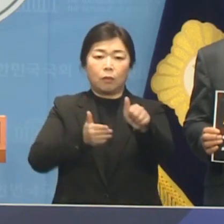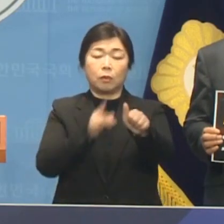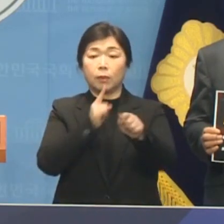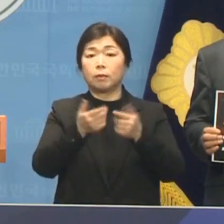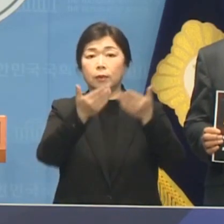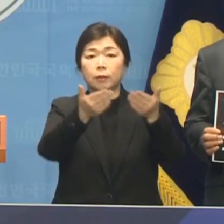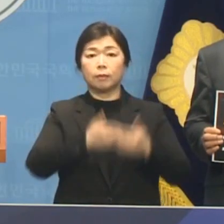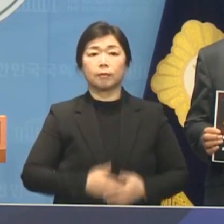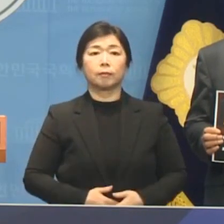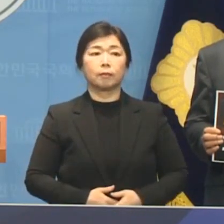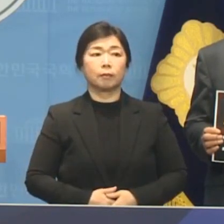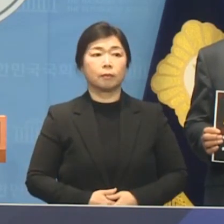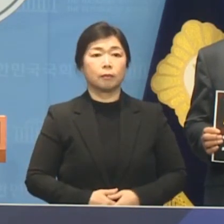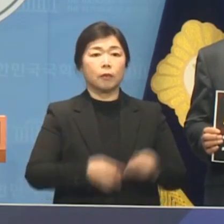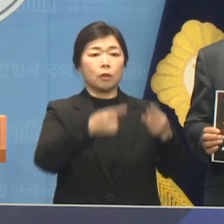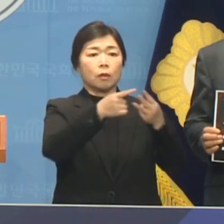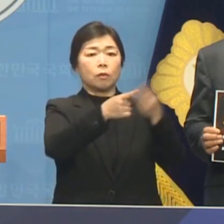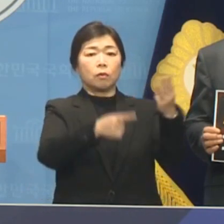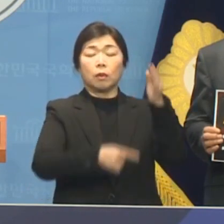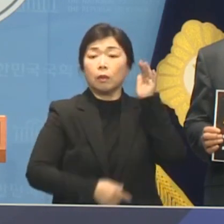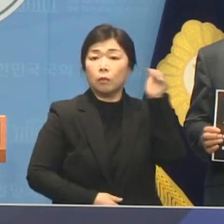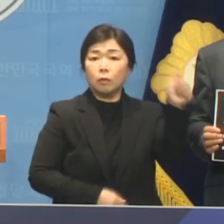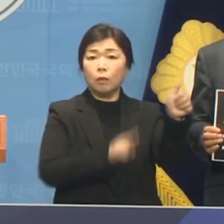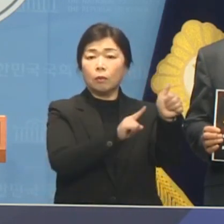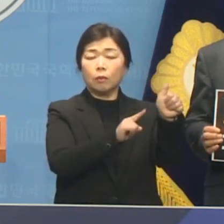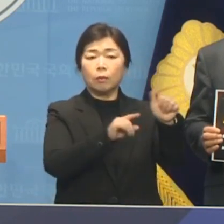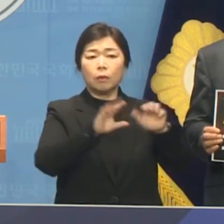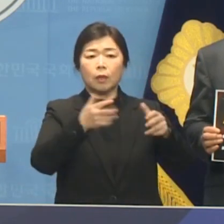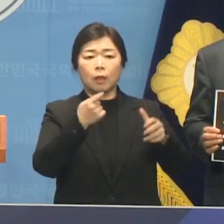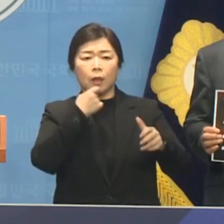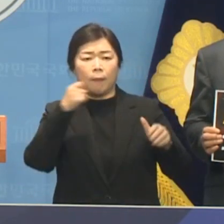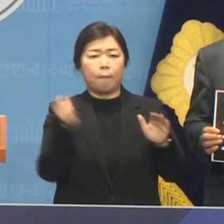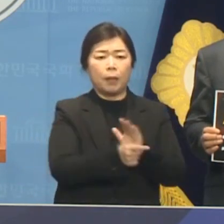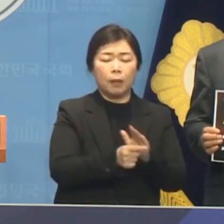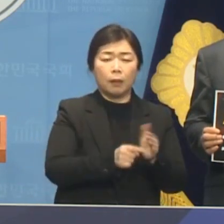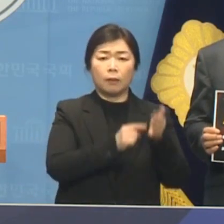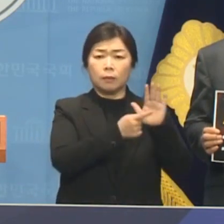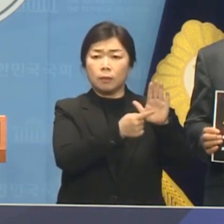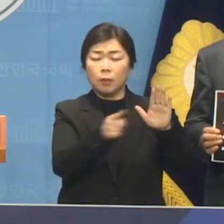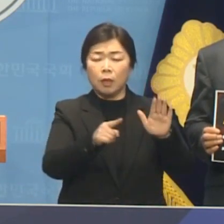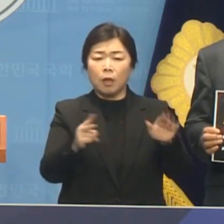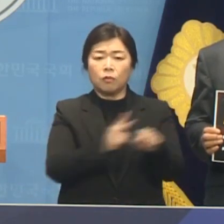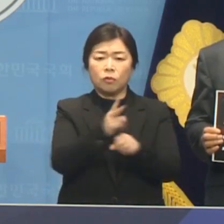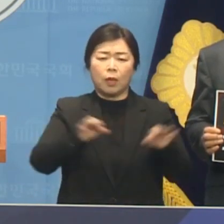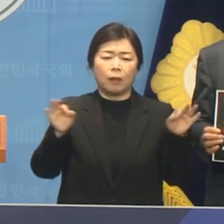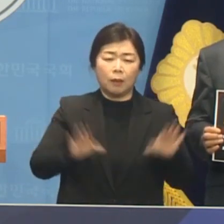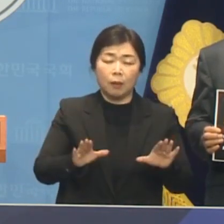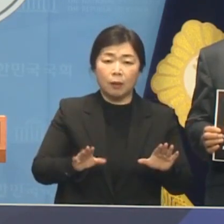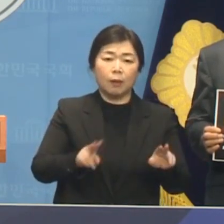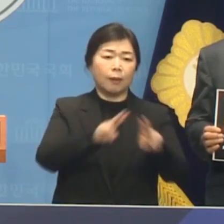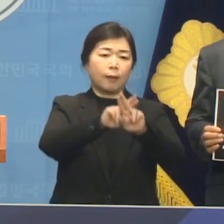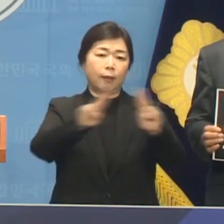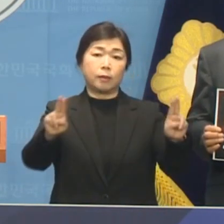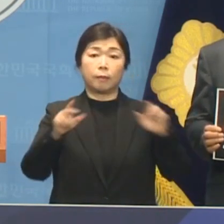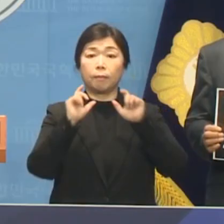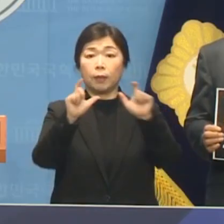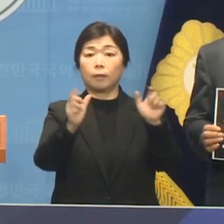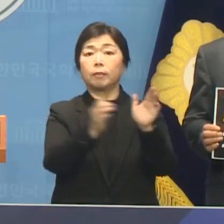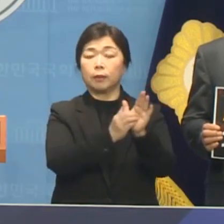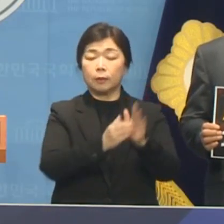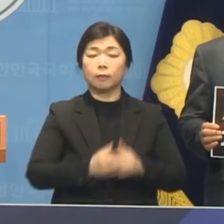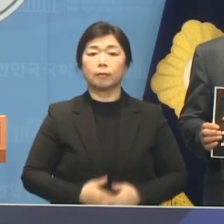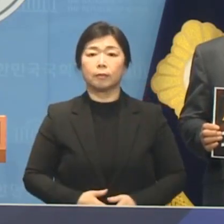호소드립니다. 윤석열 대통령의 계엄령은 발령 2시간 만에 신속하게